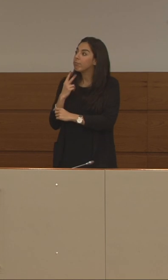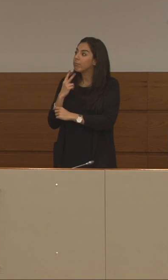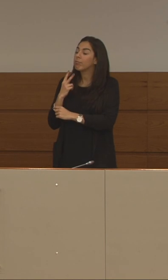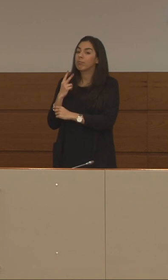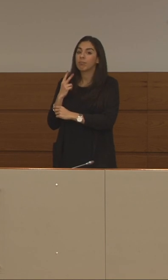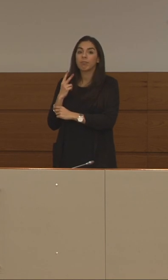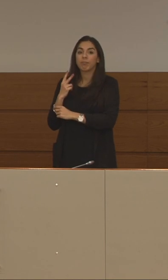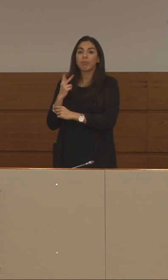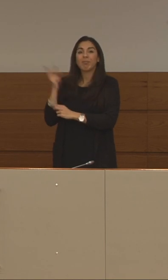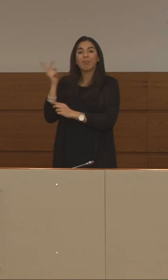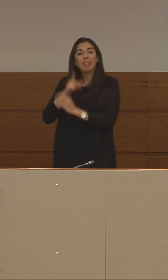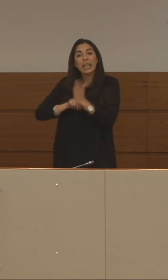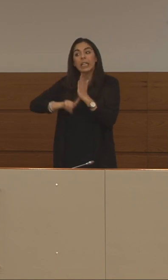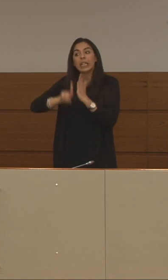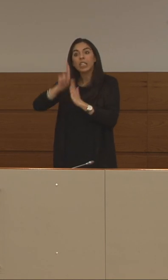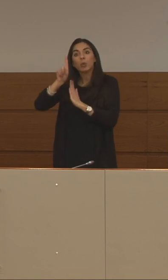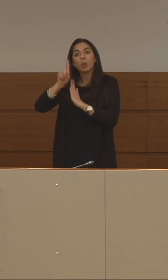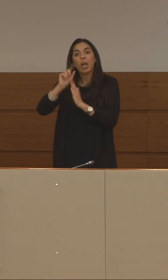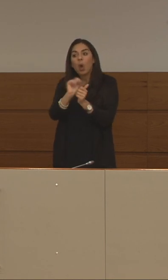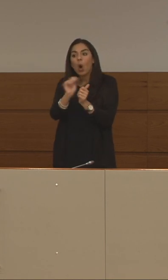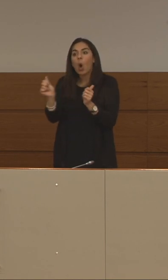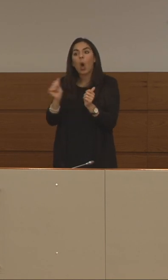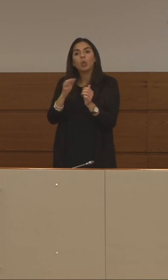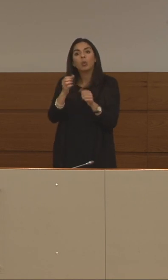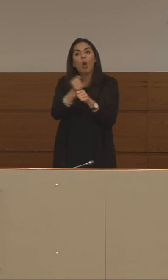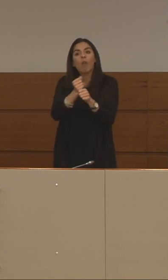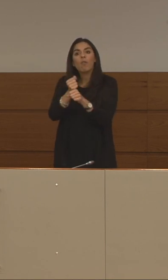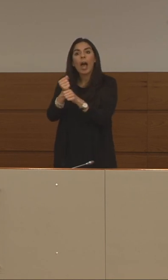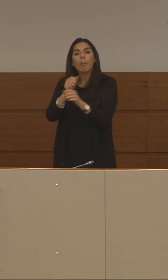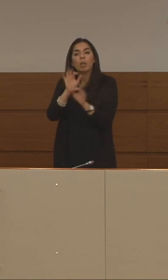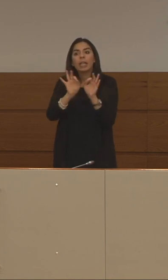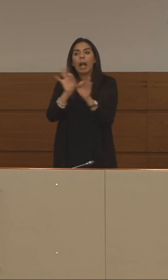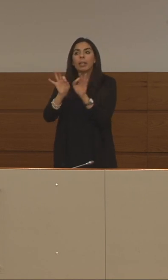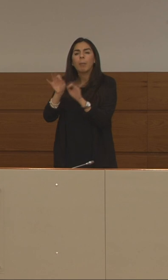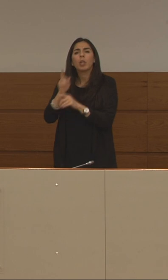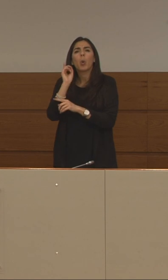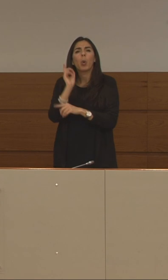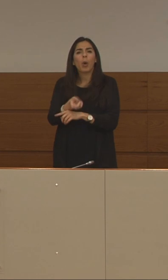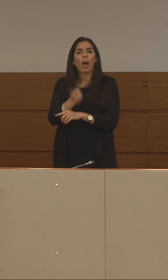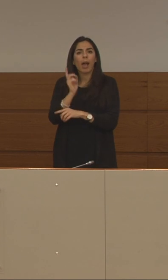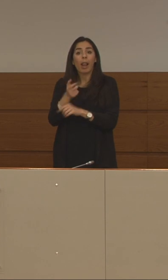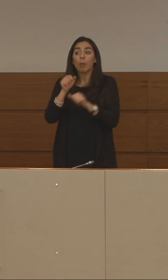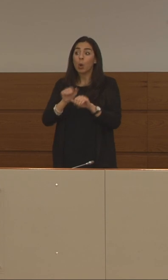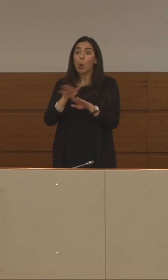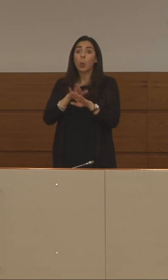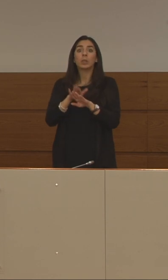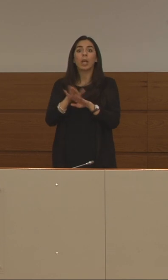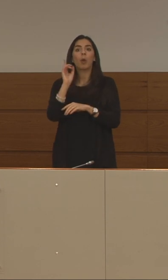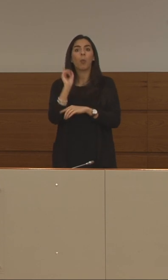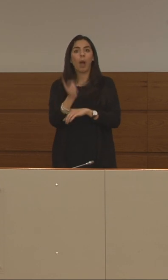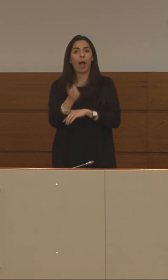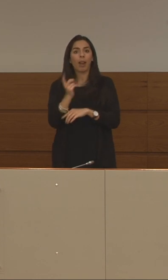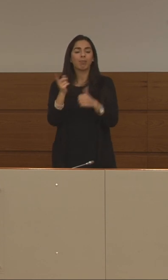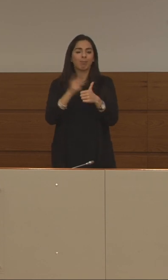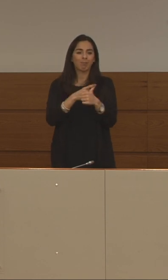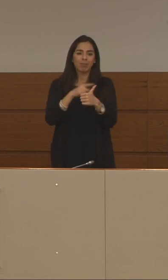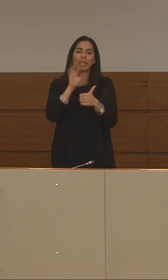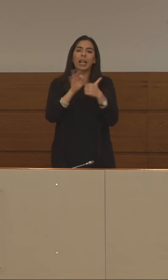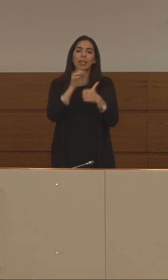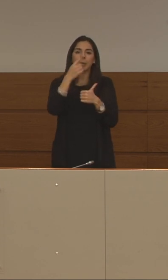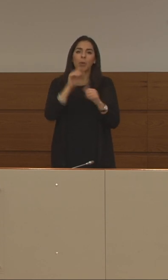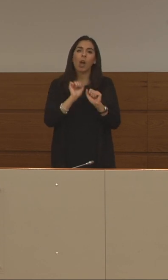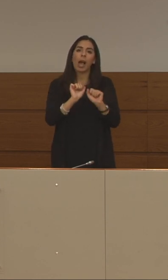di efficacia dei diversi trattamenti sia per quanto riguarda trattamenti antivirali sia per